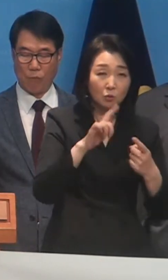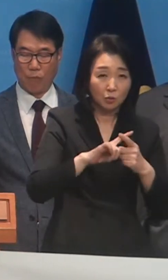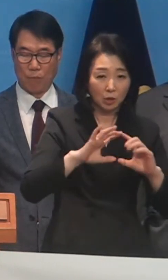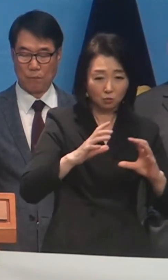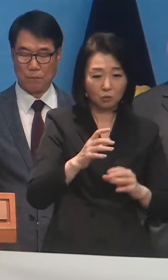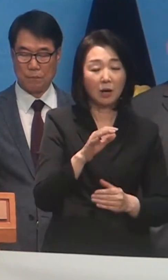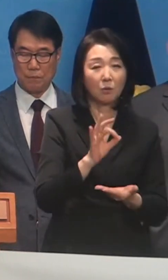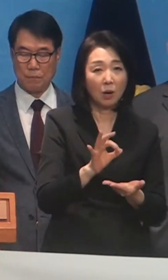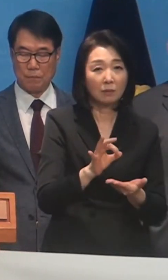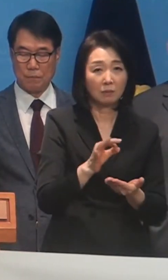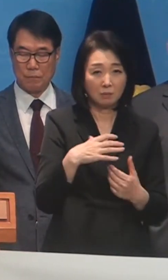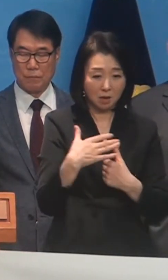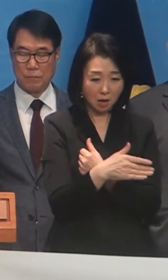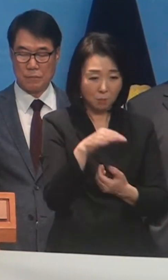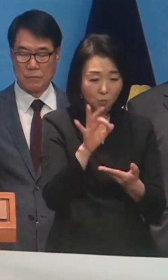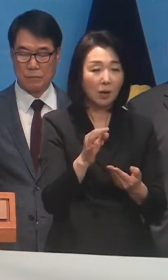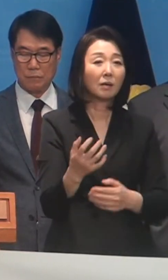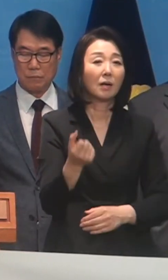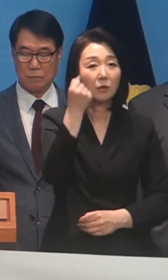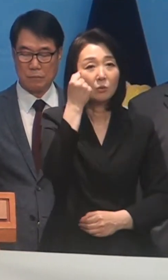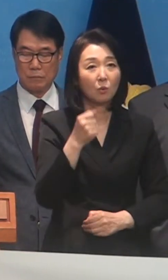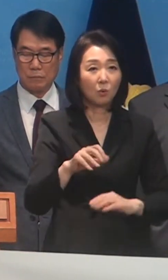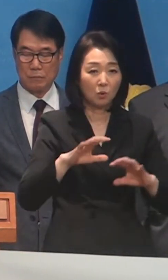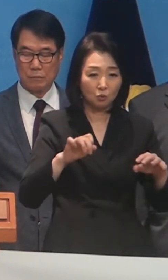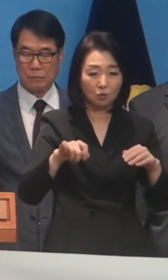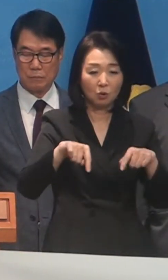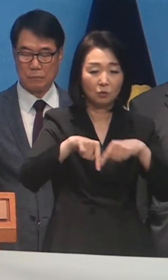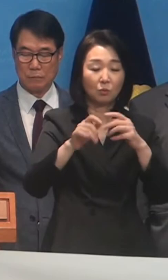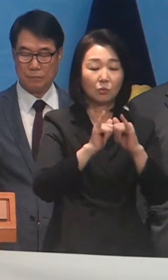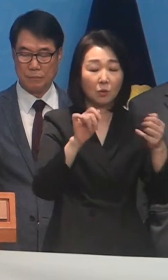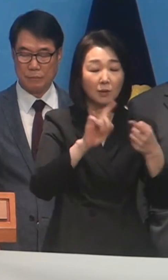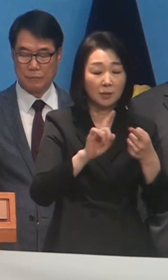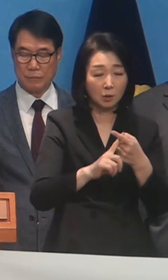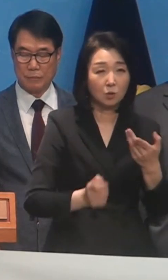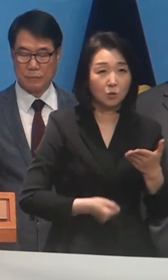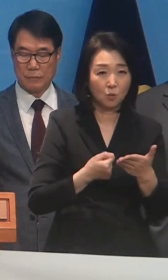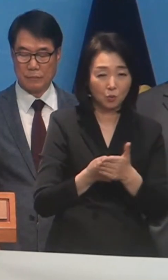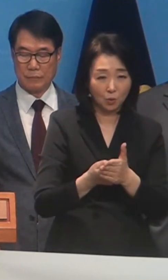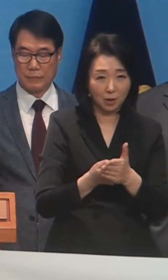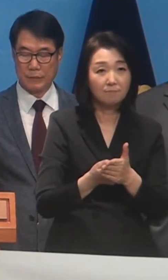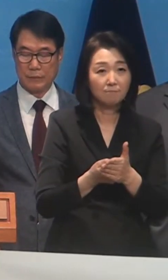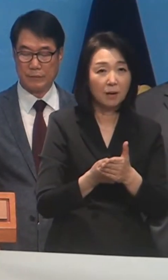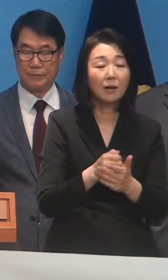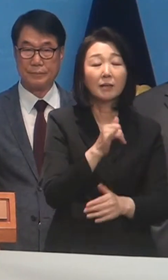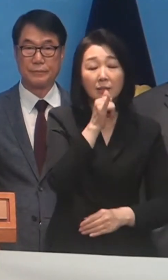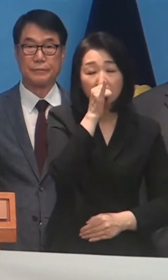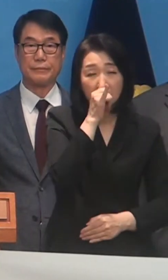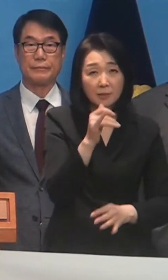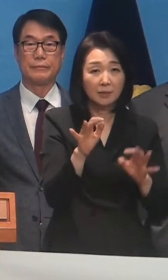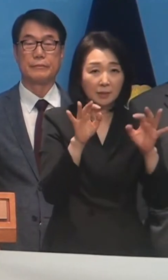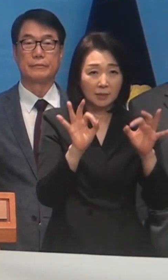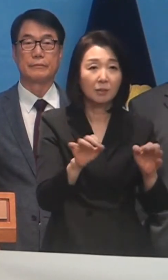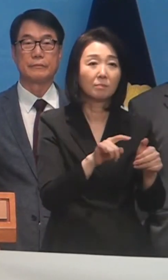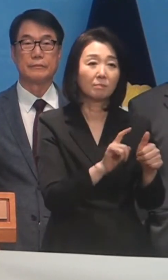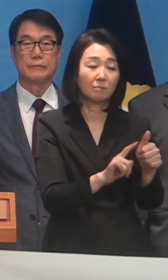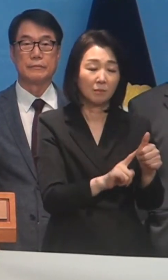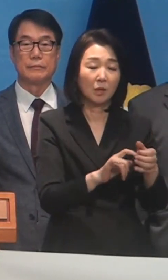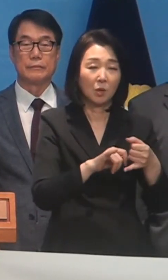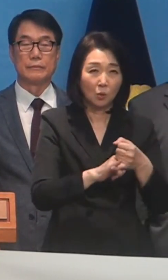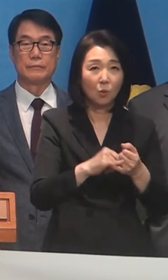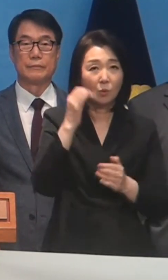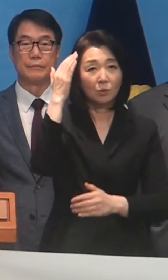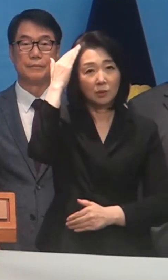국가관과 안보관을 가지고 국군 통수권자로서 용기와 신념을 갖춘 김문수 후보가